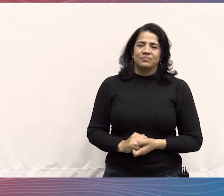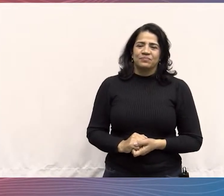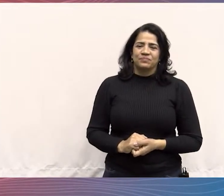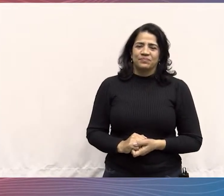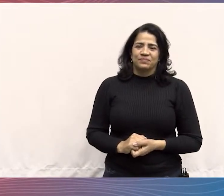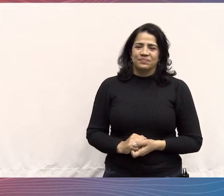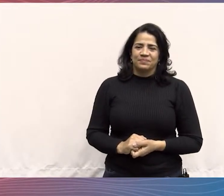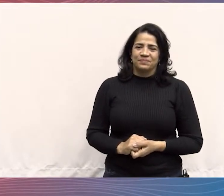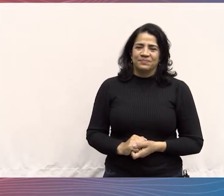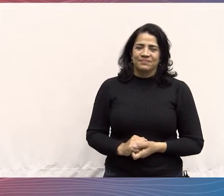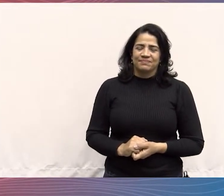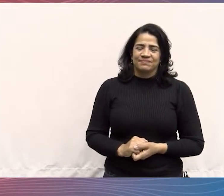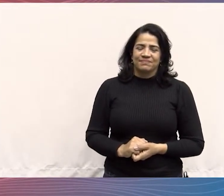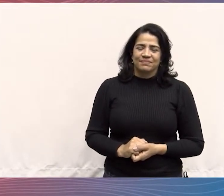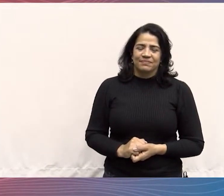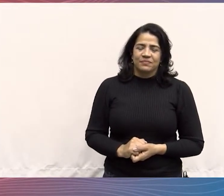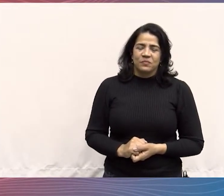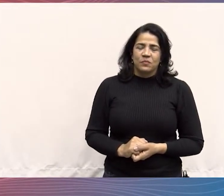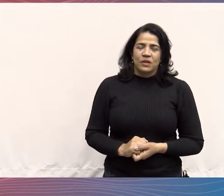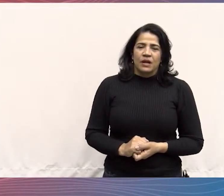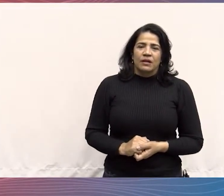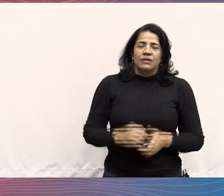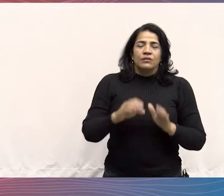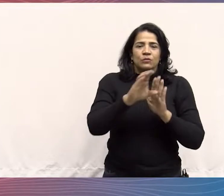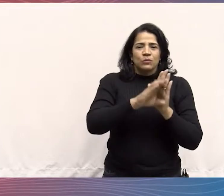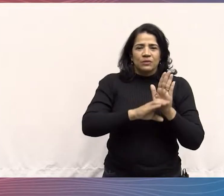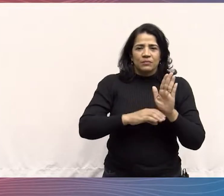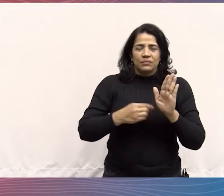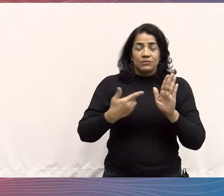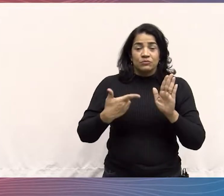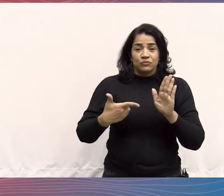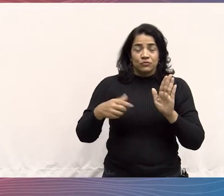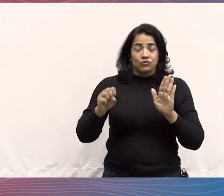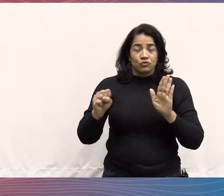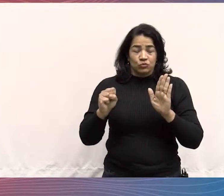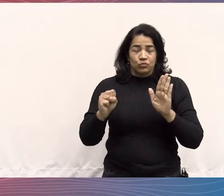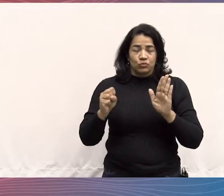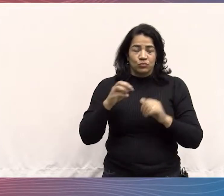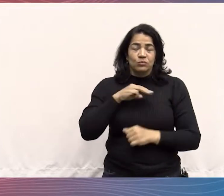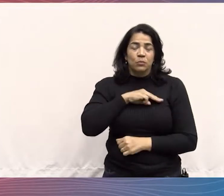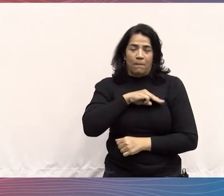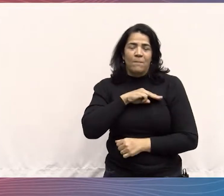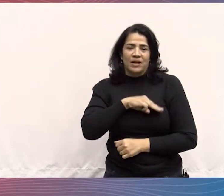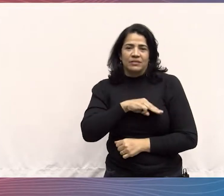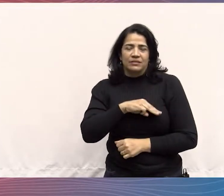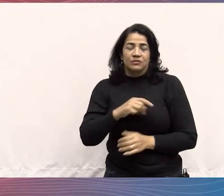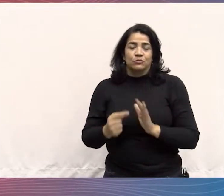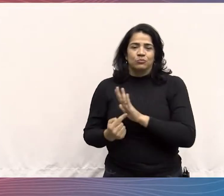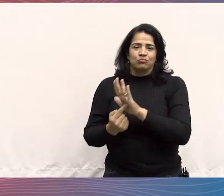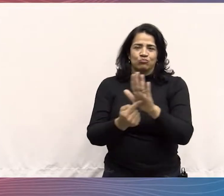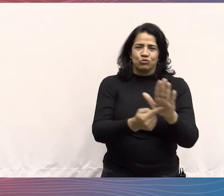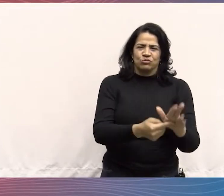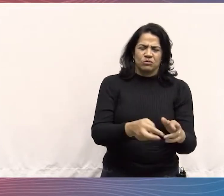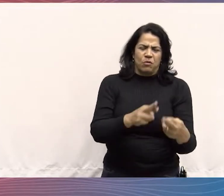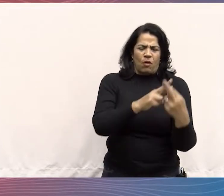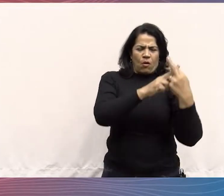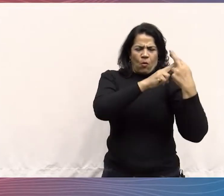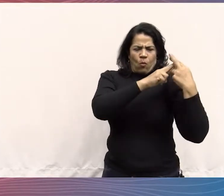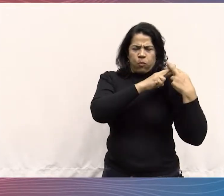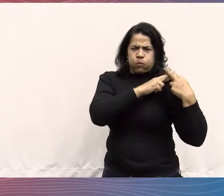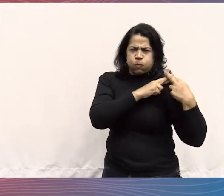Aí no capítulo 28 de Mateus, a grande comissão, o Senhor